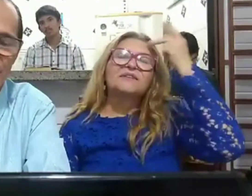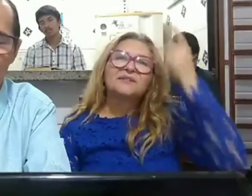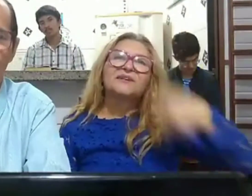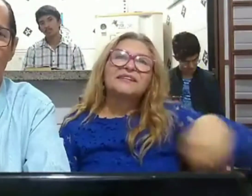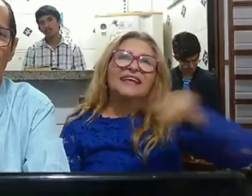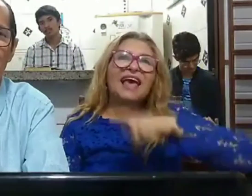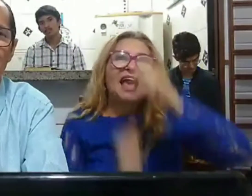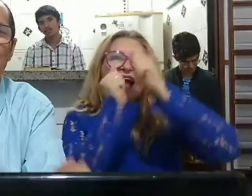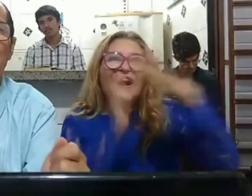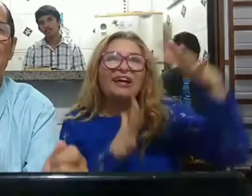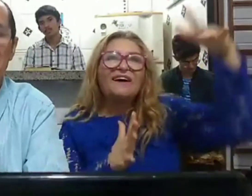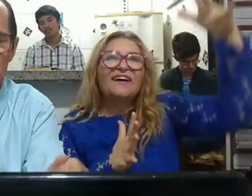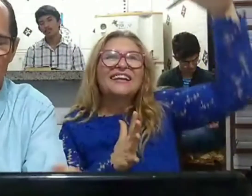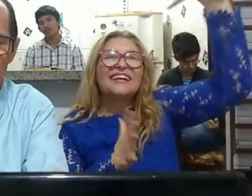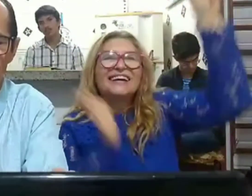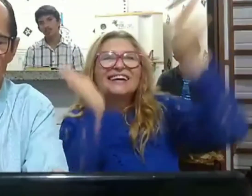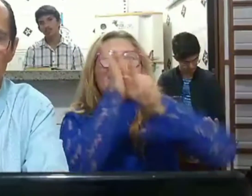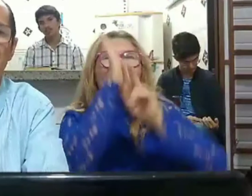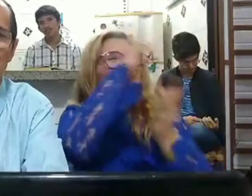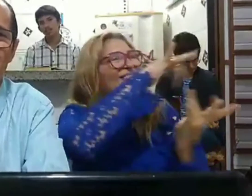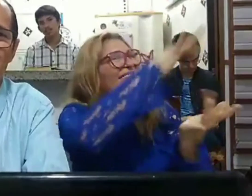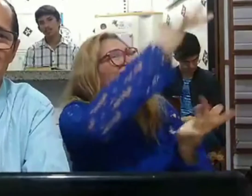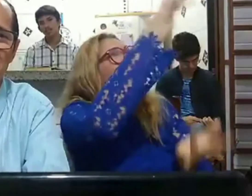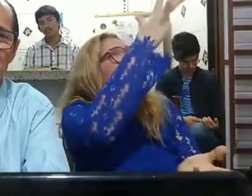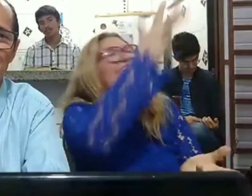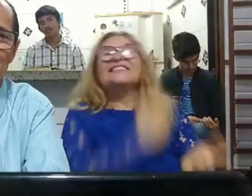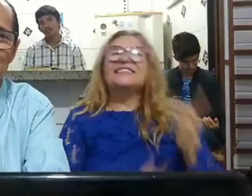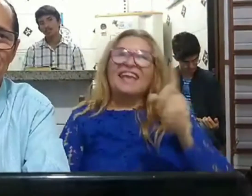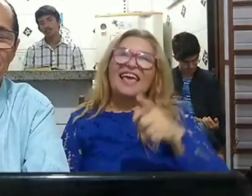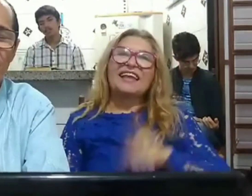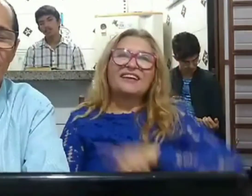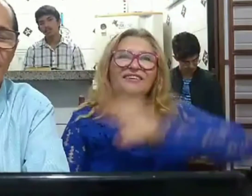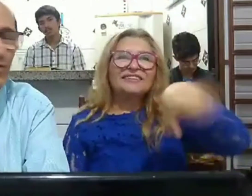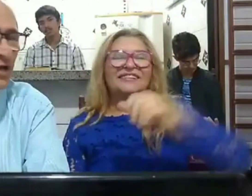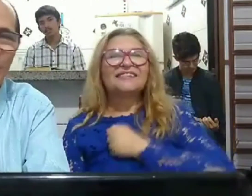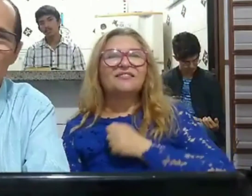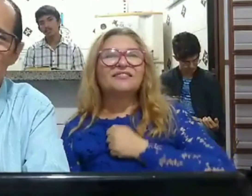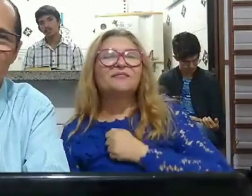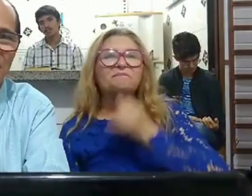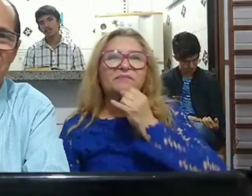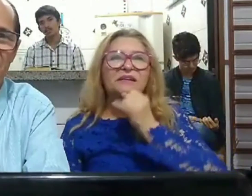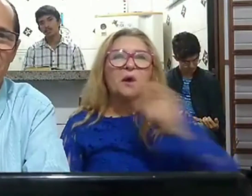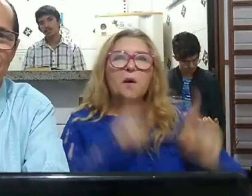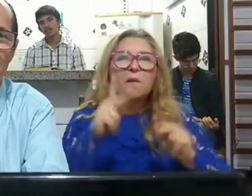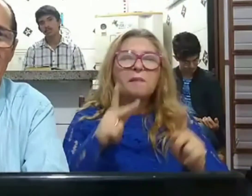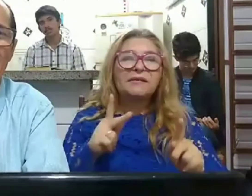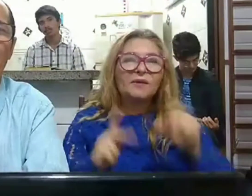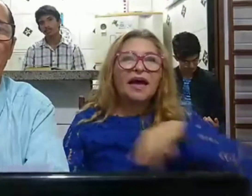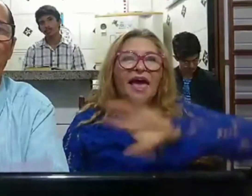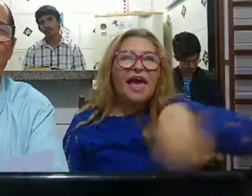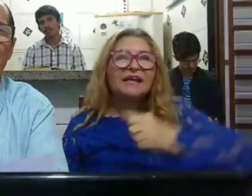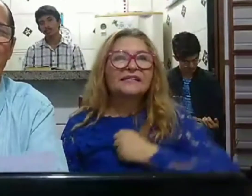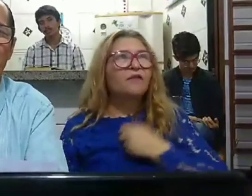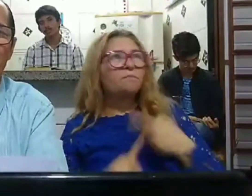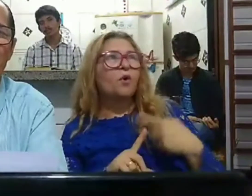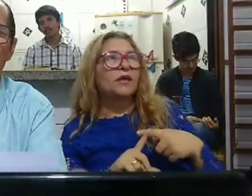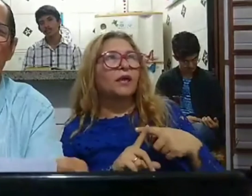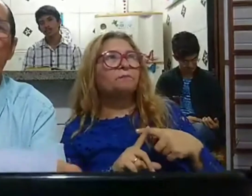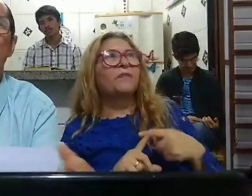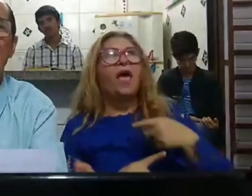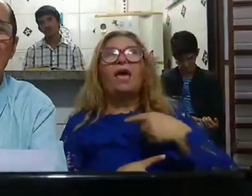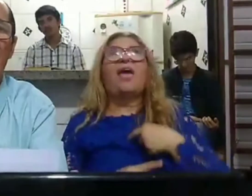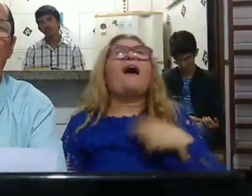Toda a glória pertence a ele na salvação. Quando uma pessoa é salva, não é porque ela